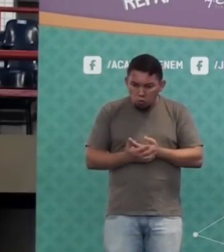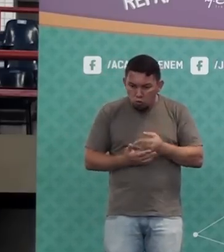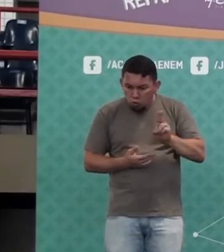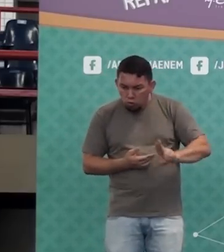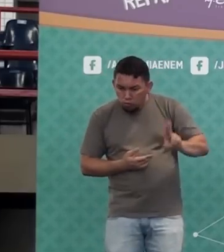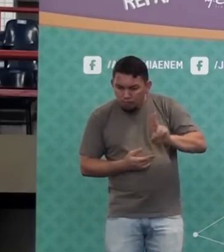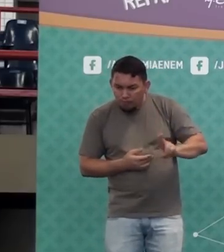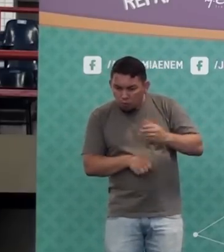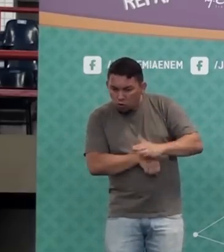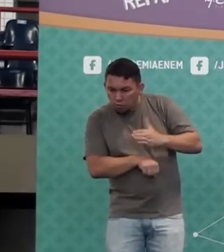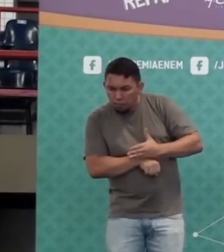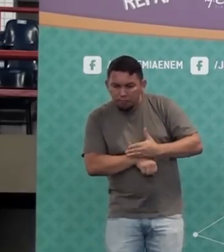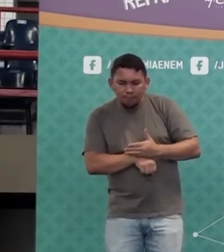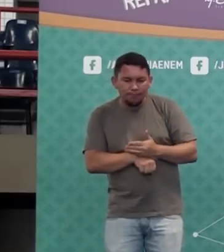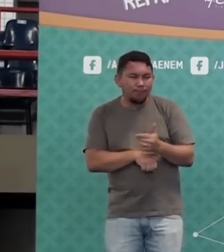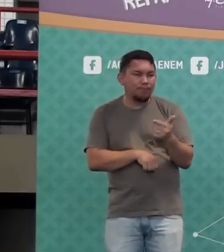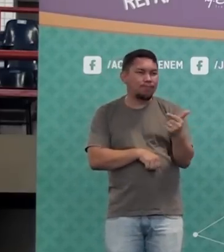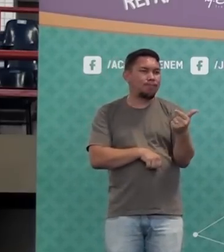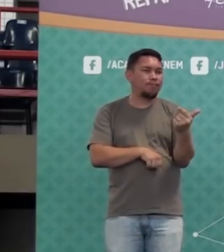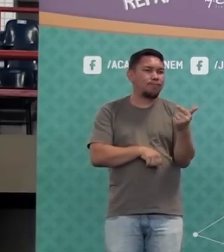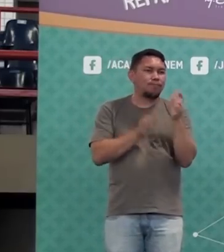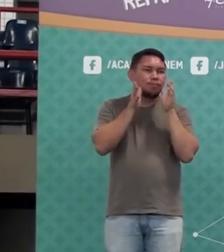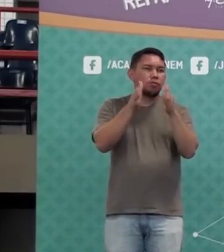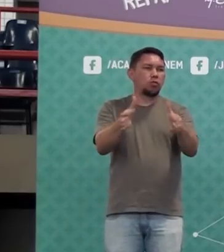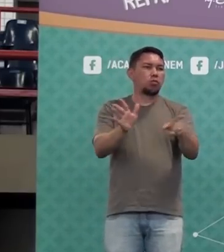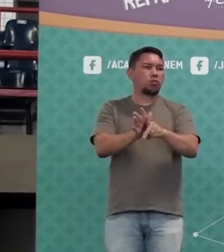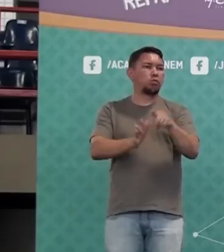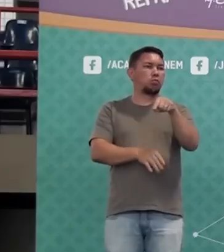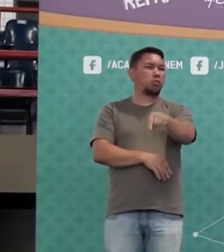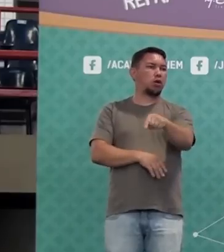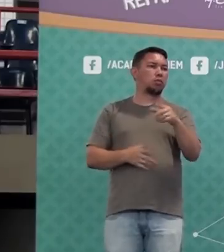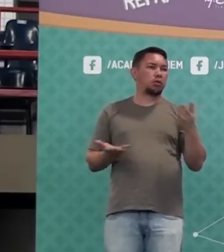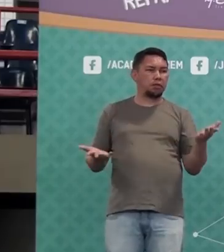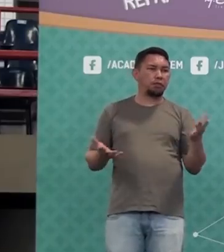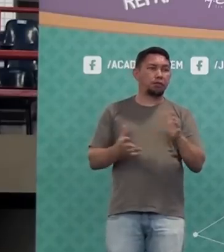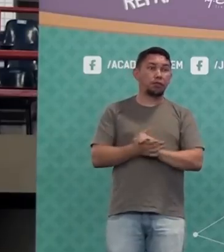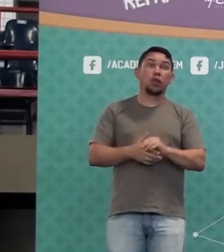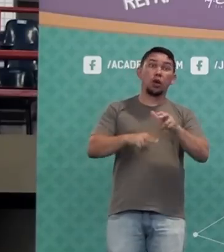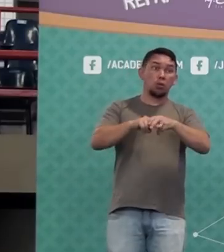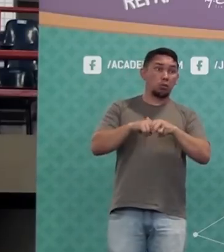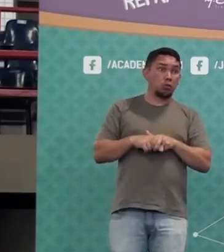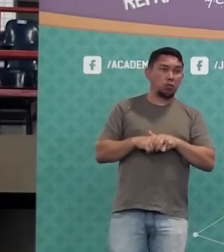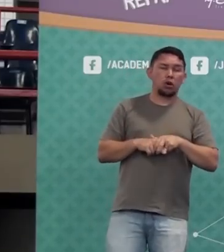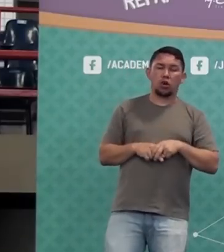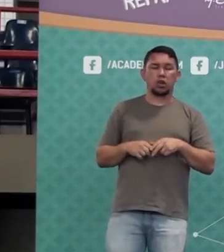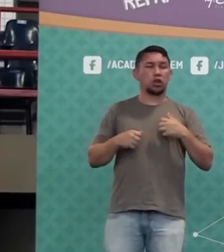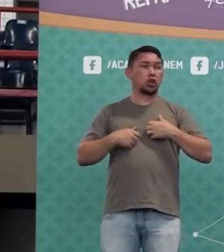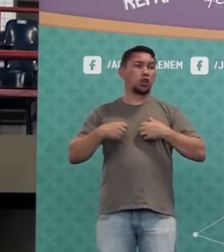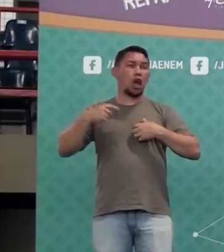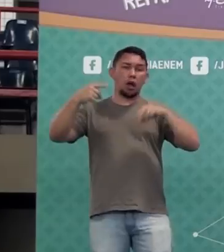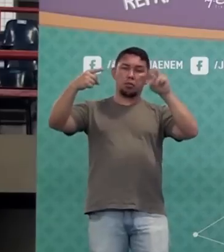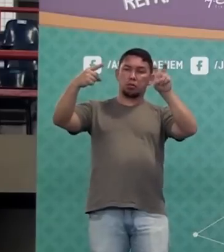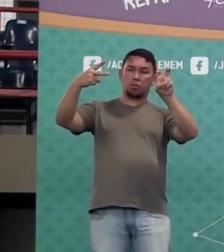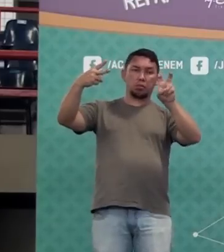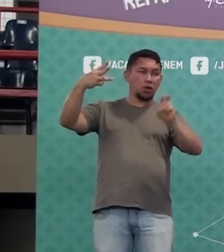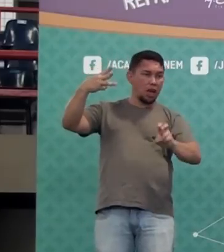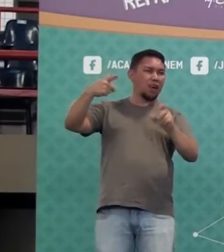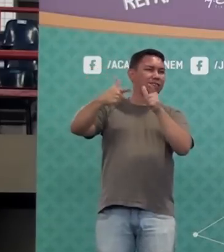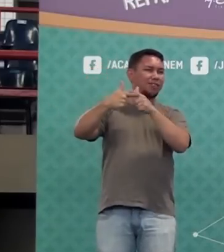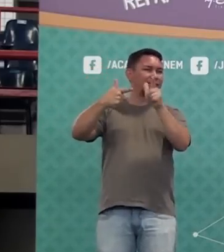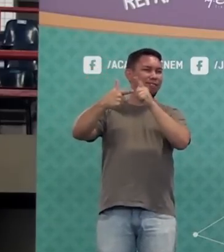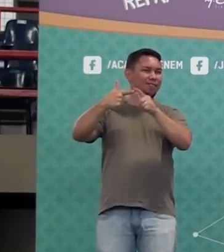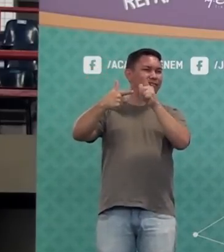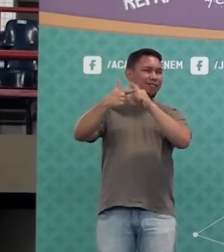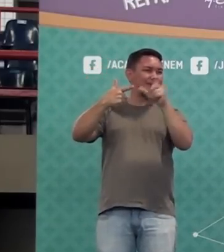uma prática específica para o uso disso. Então eu citei alguns desafios,